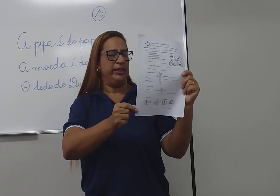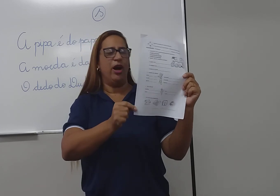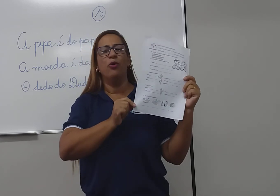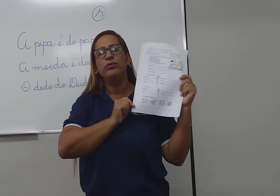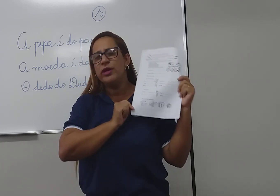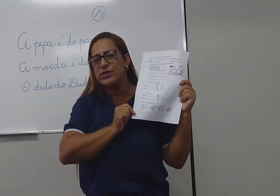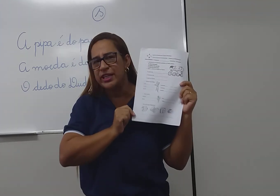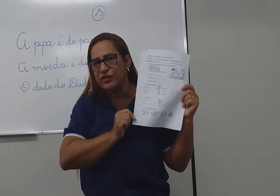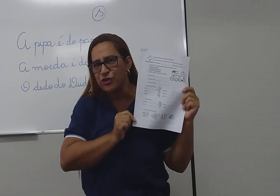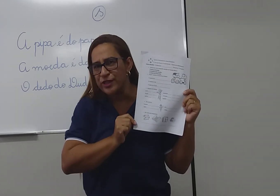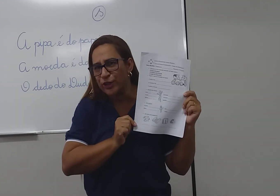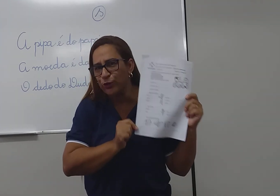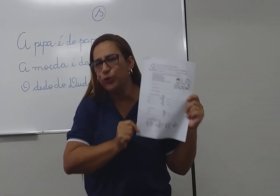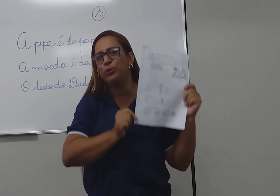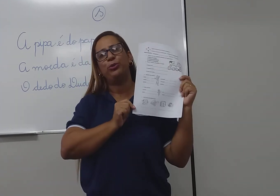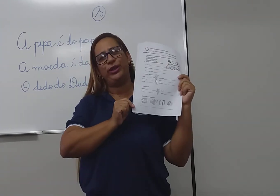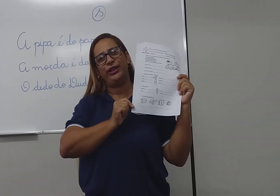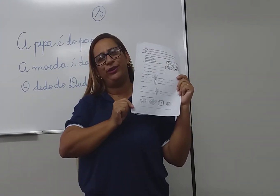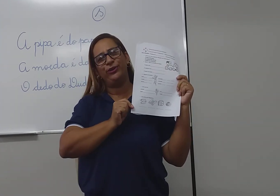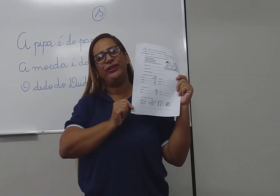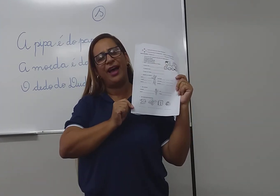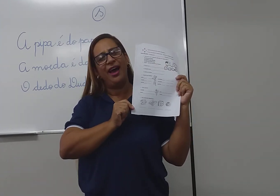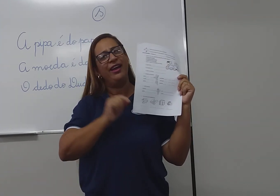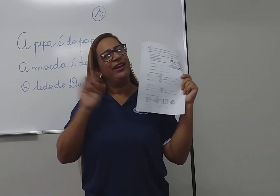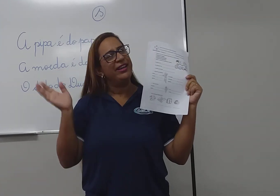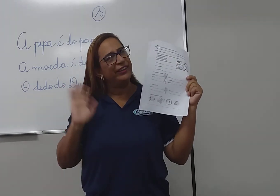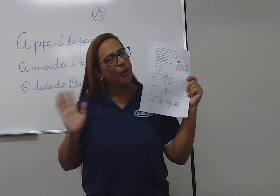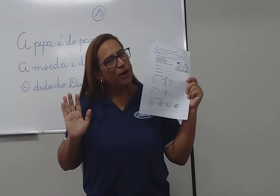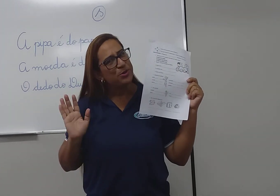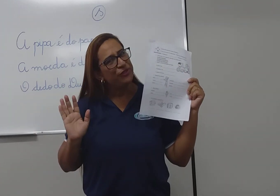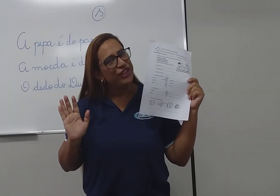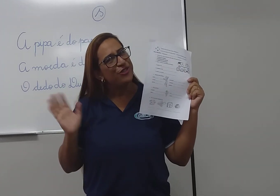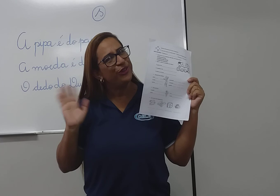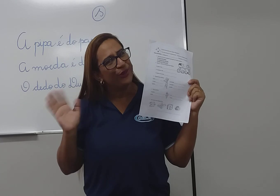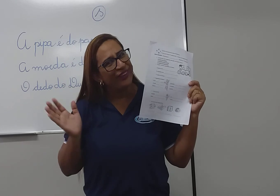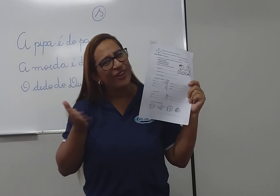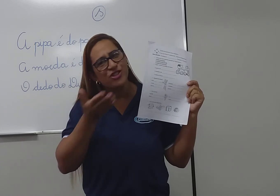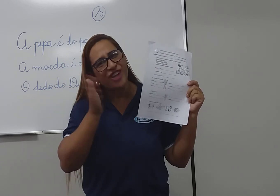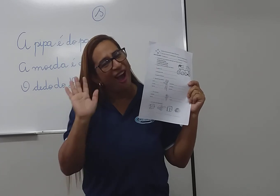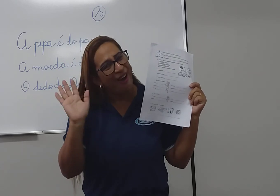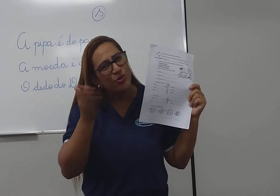Então, eu sei que vocês vão fazer tudo muito bonito, tá? E até o próximo vídeo. Fico com Deus. Tchau!